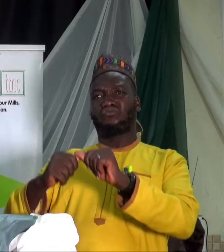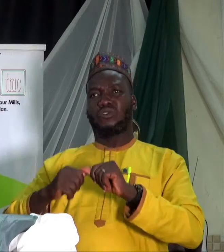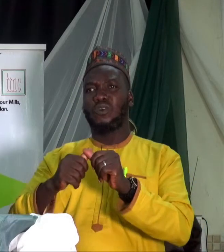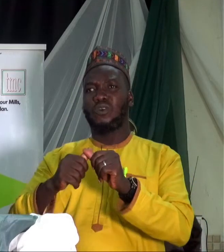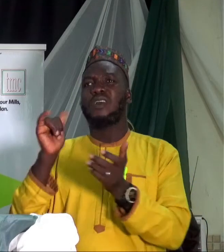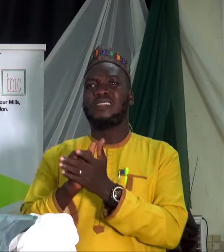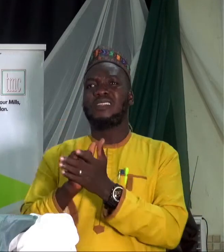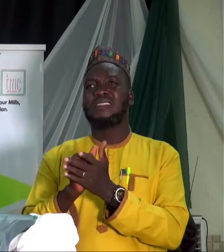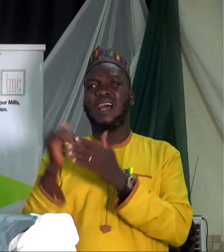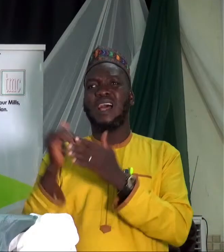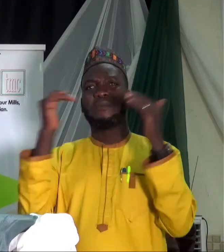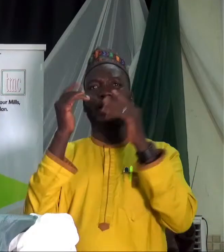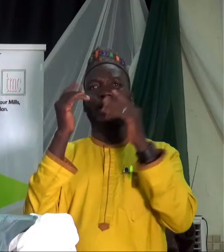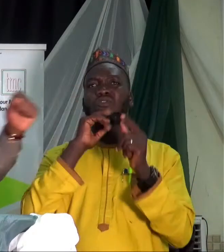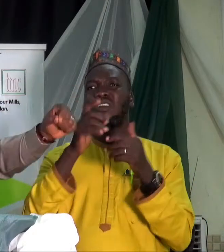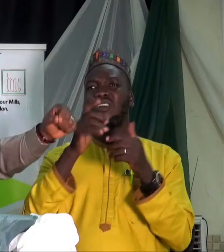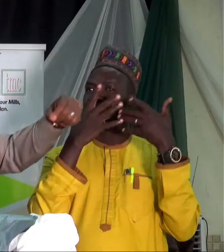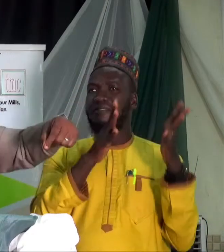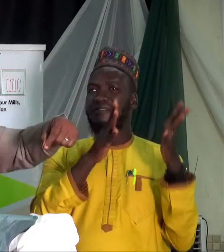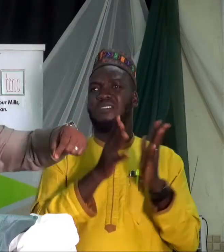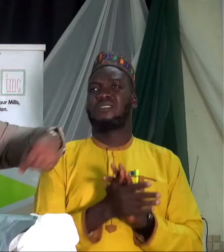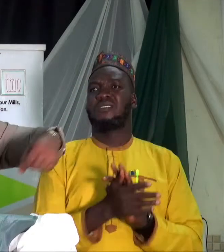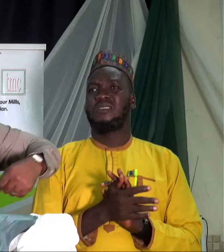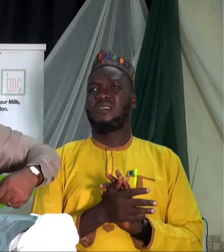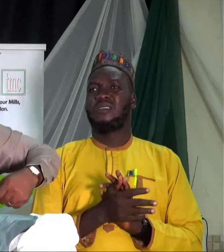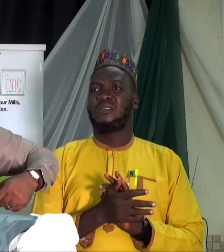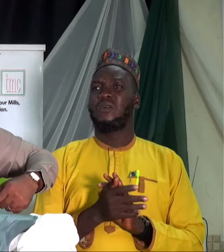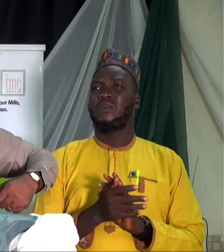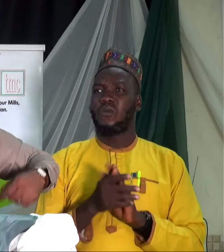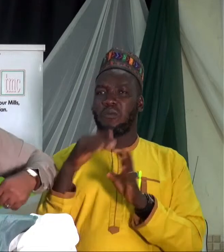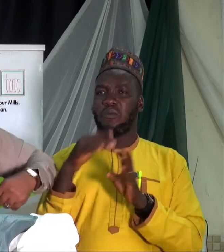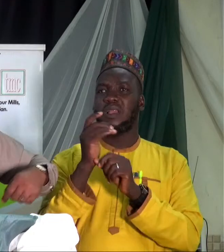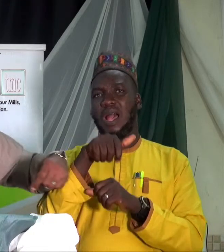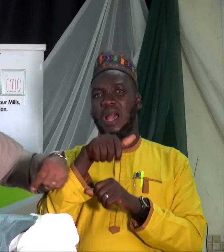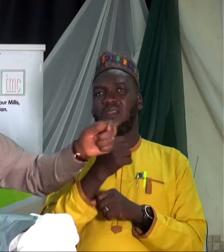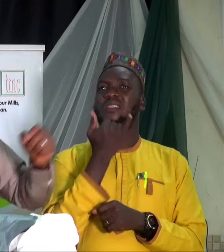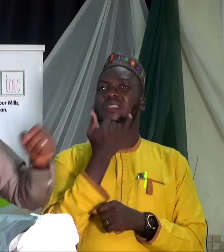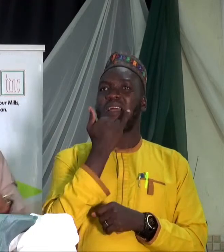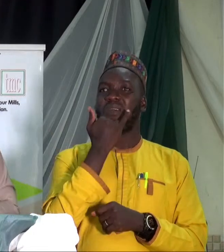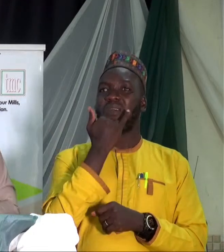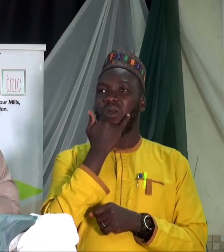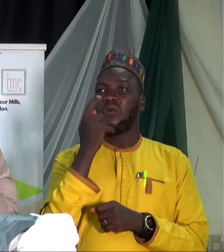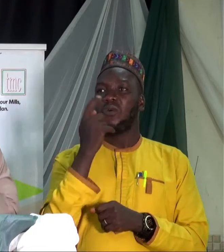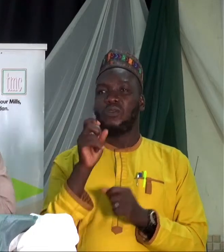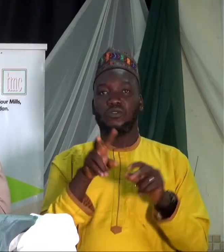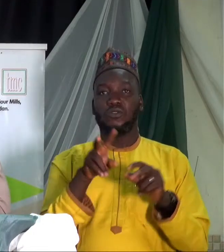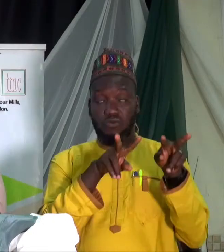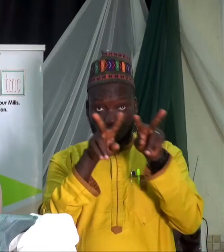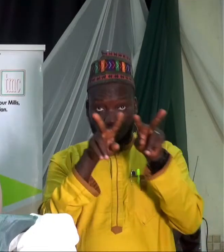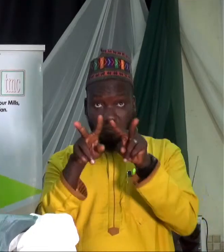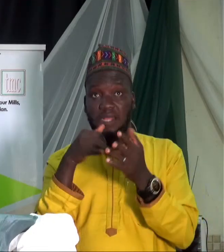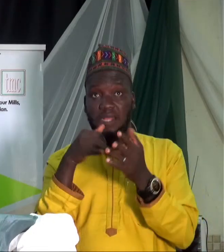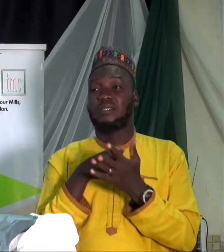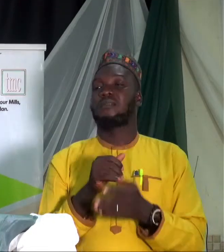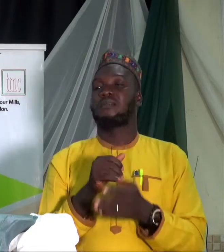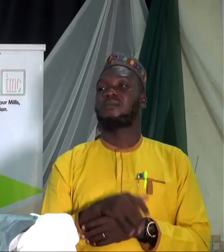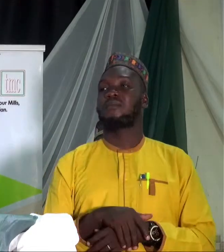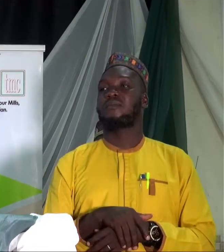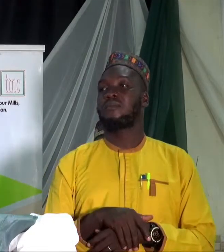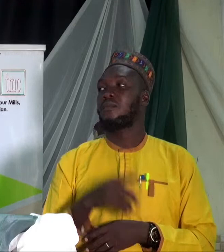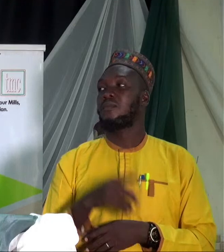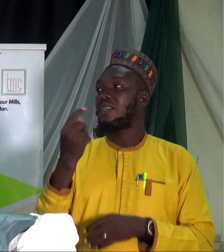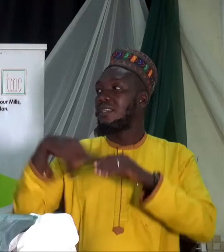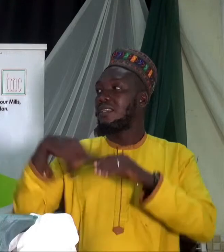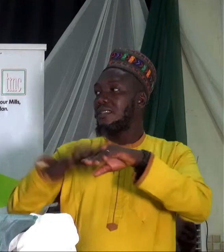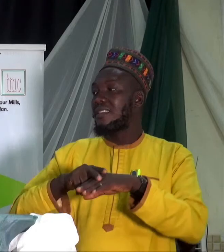over a sì ti committee ẹrọ ta committee agbọ́dọ̀ mójútó the national